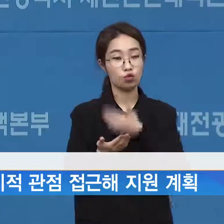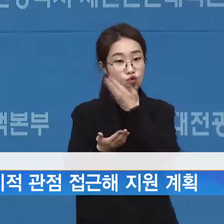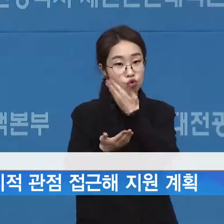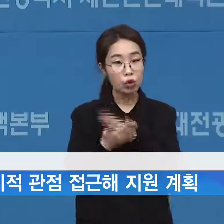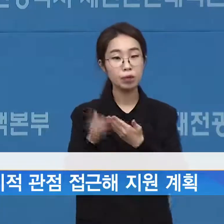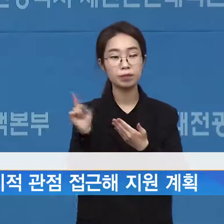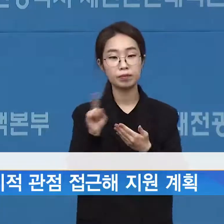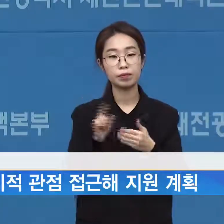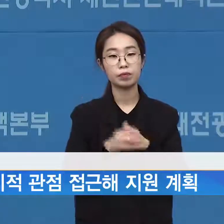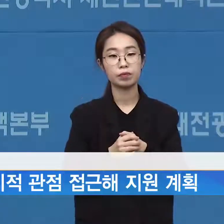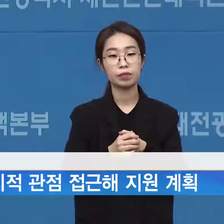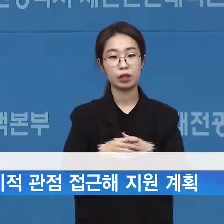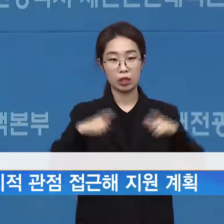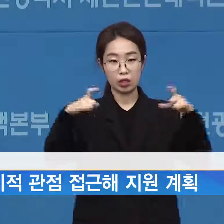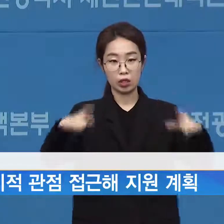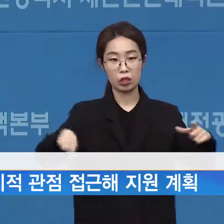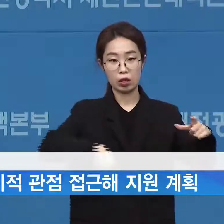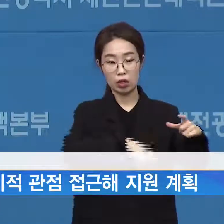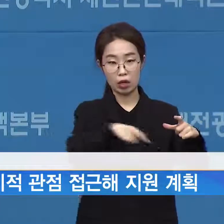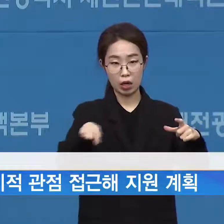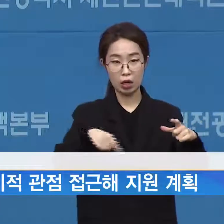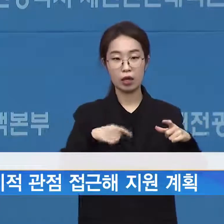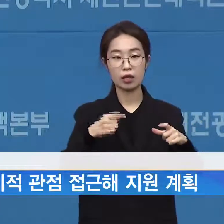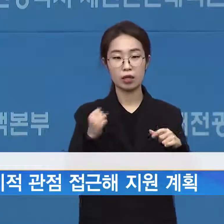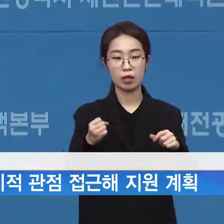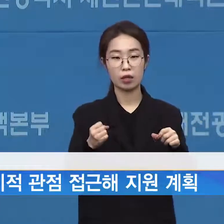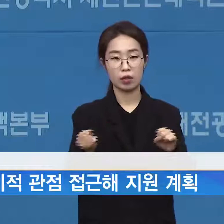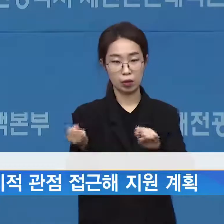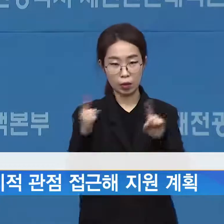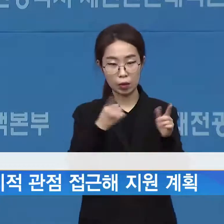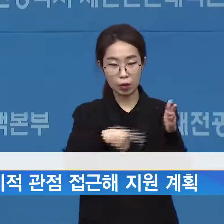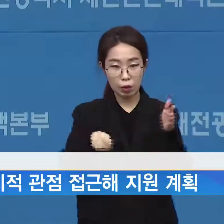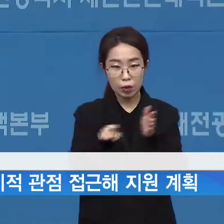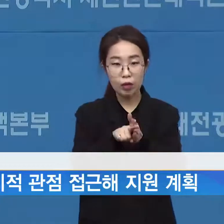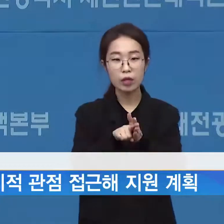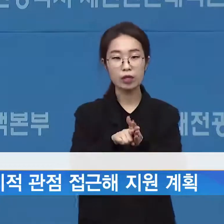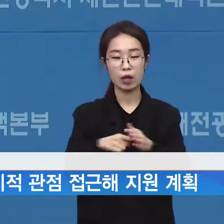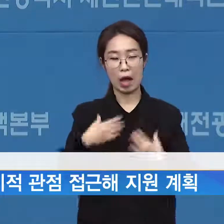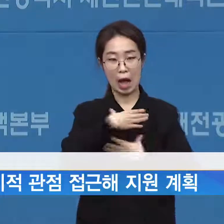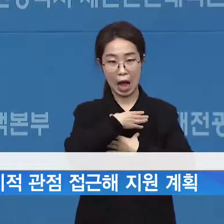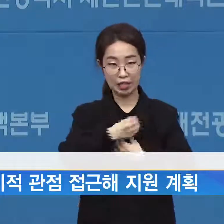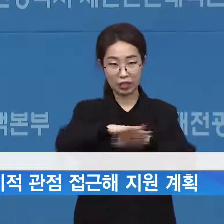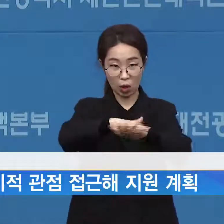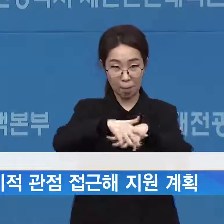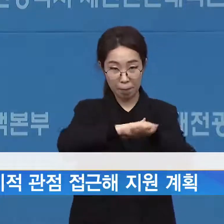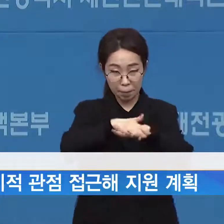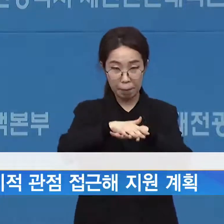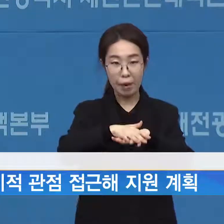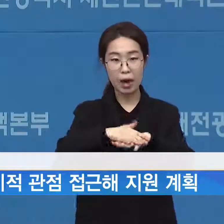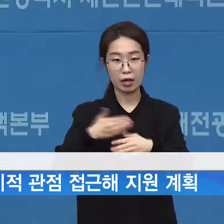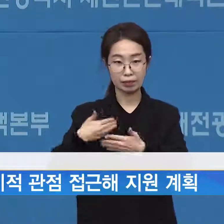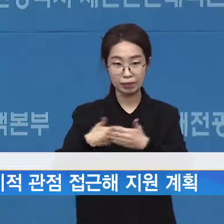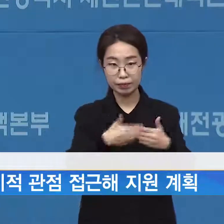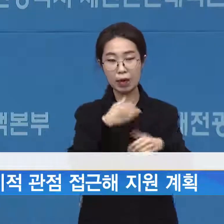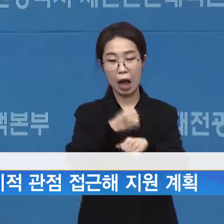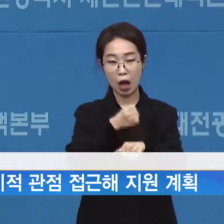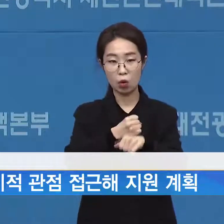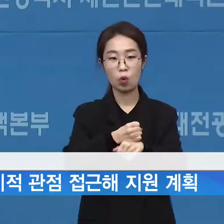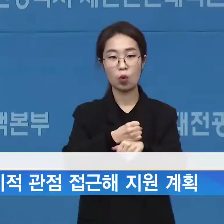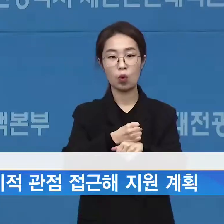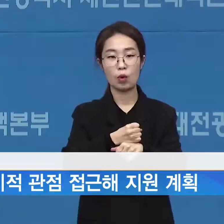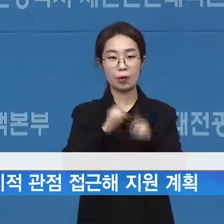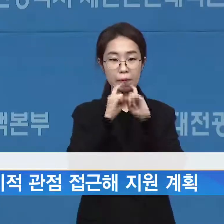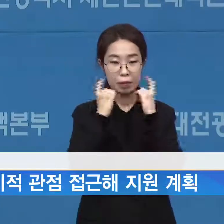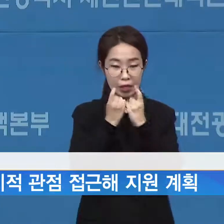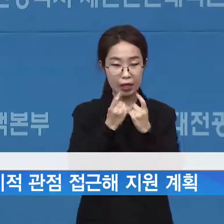사업으로 지역 내 내수 경기 진작과 고용 안전망 구축을 우선적으로 추진하며 민간